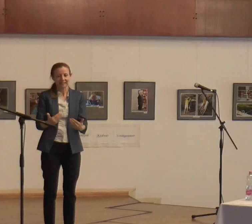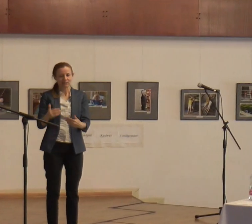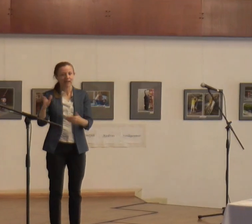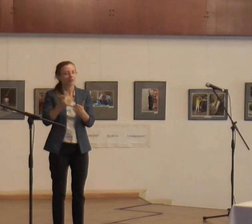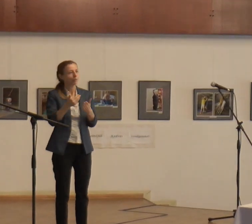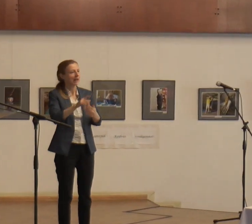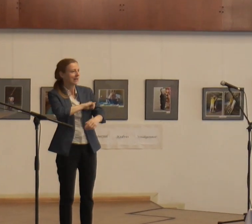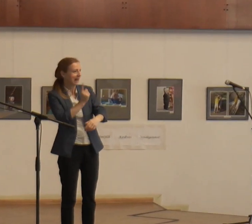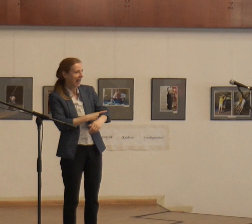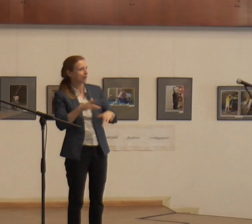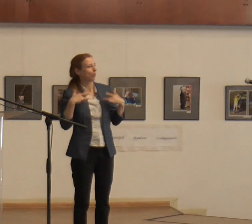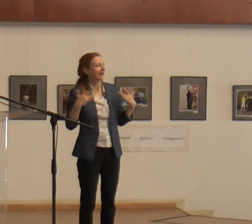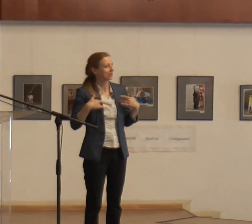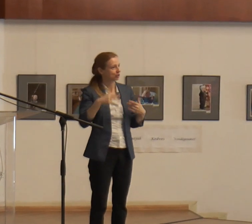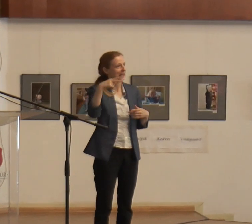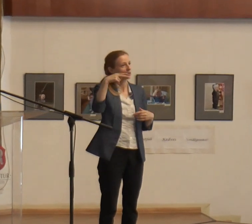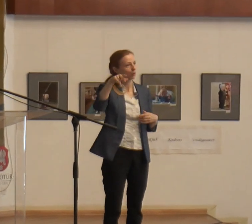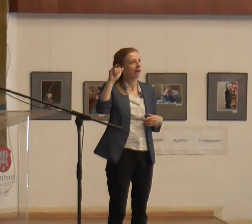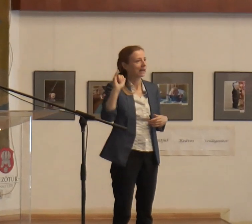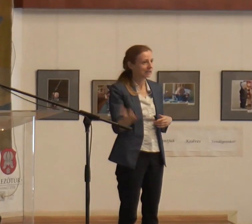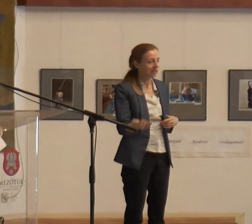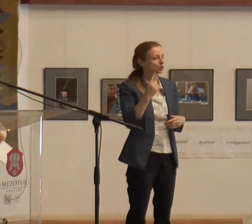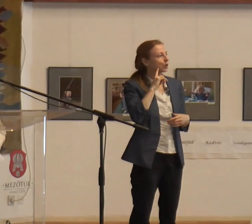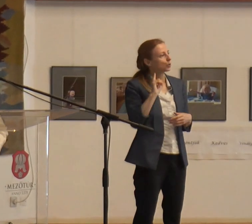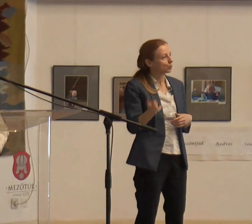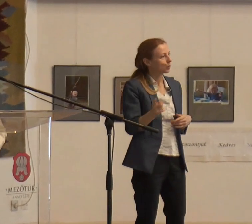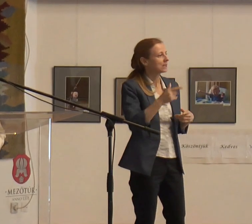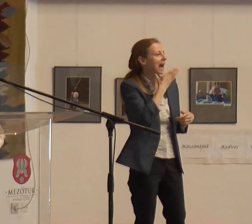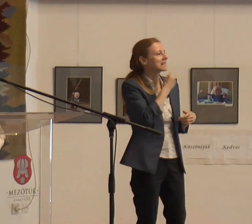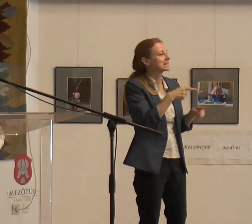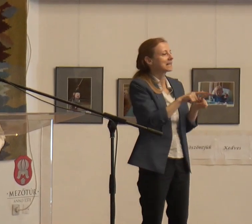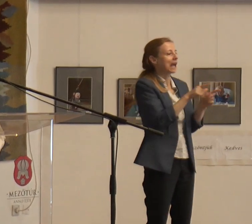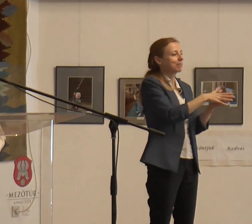erőt, egészséged a továbbiakban is, és tudjál ilyen szép